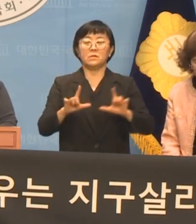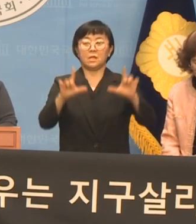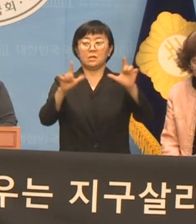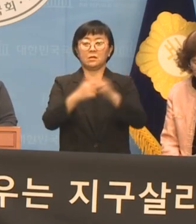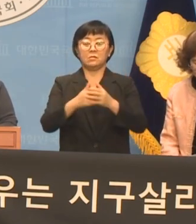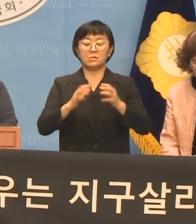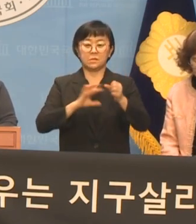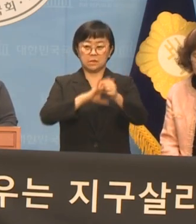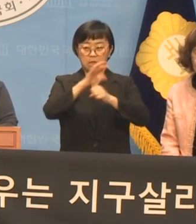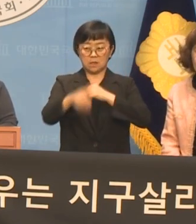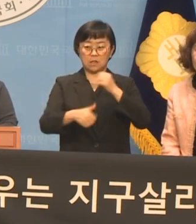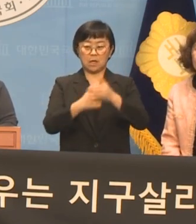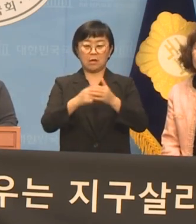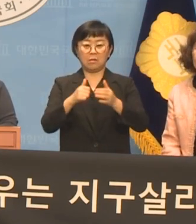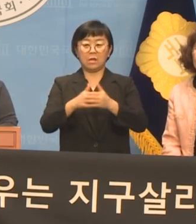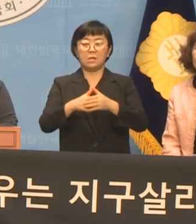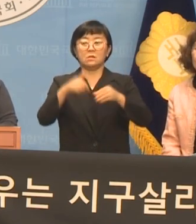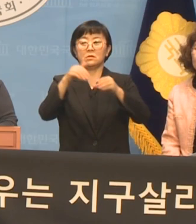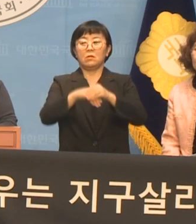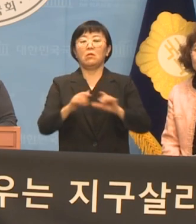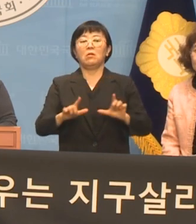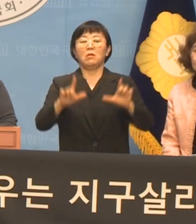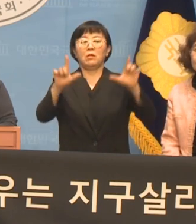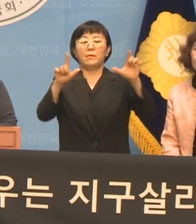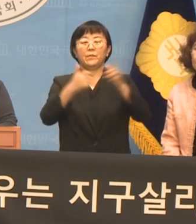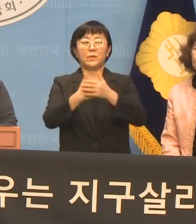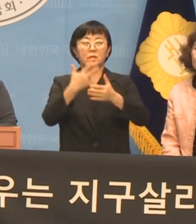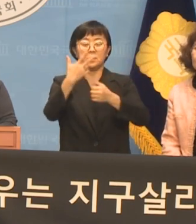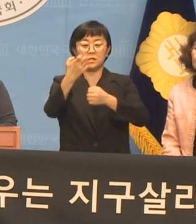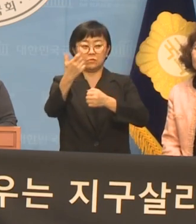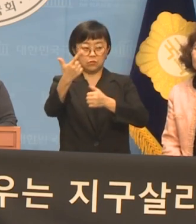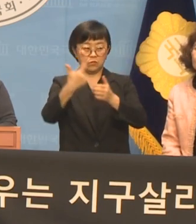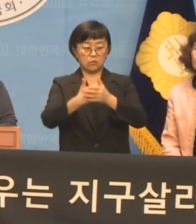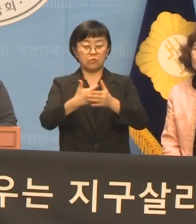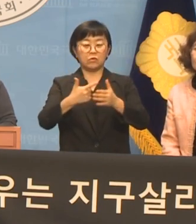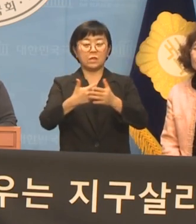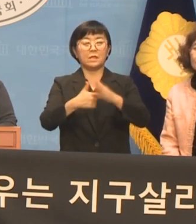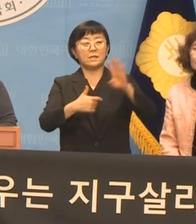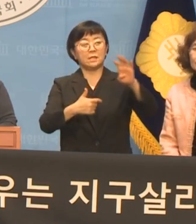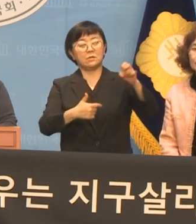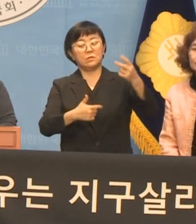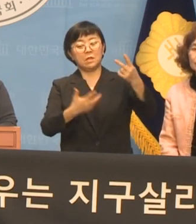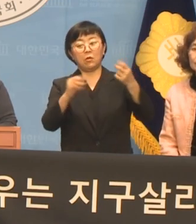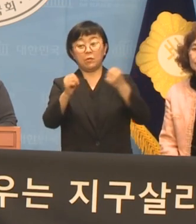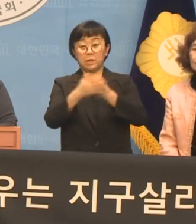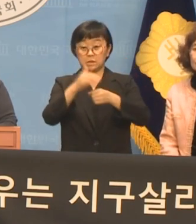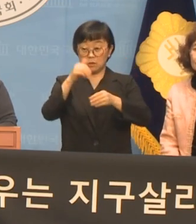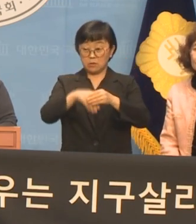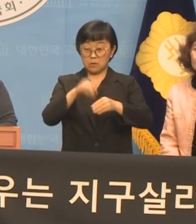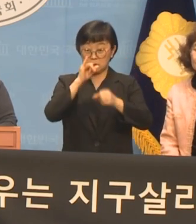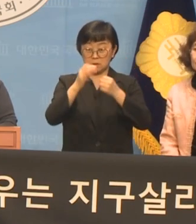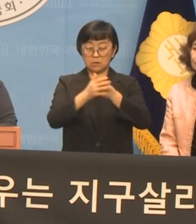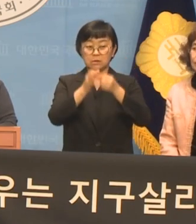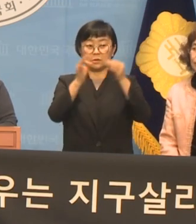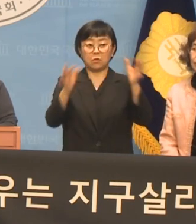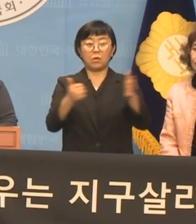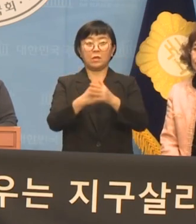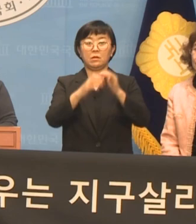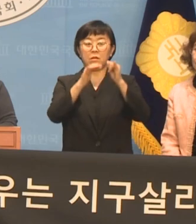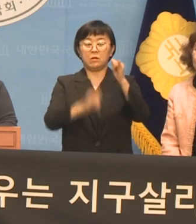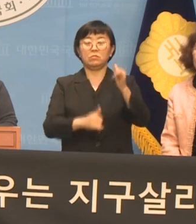2024년은 세계 슈퍼 선거의 해이다. 76개국 42억 명이 선거를 한다. 그동안